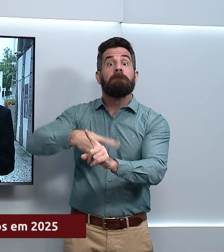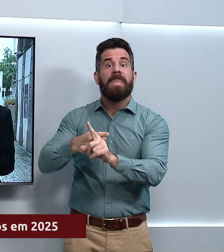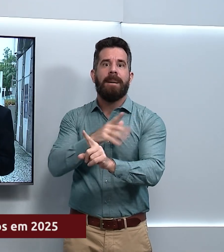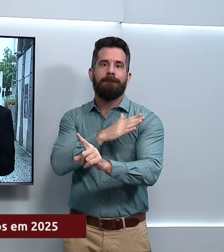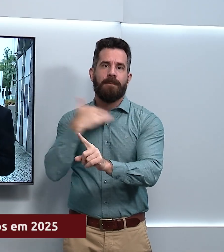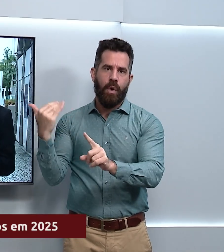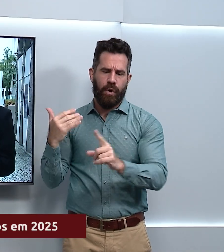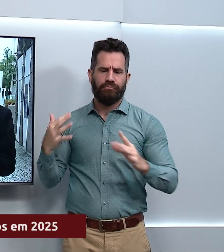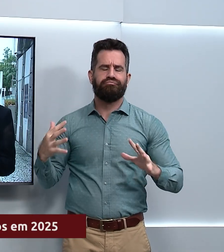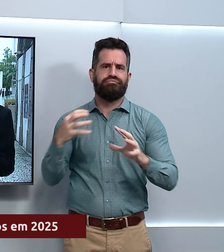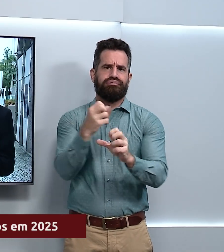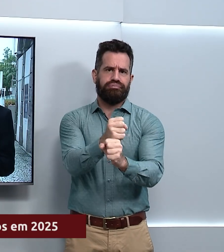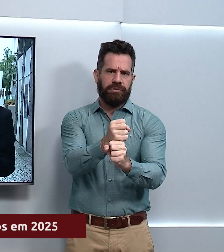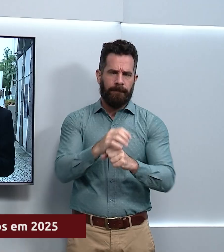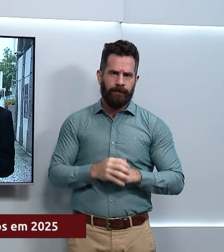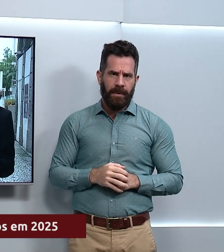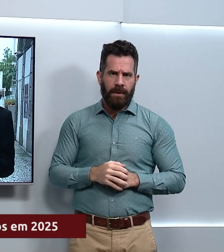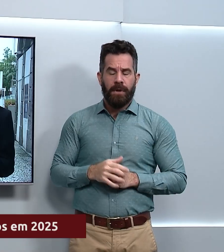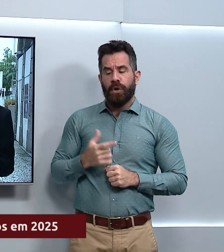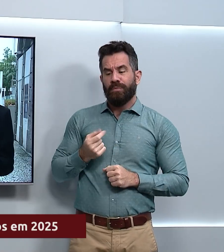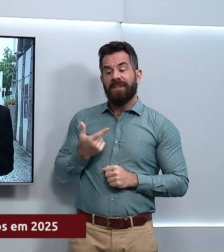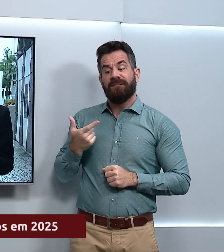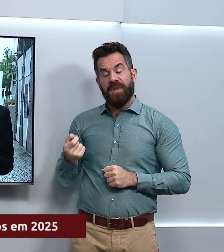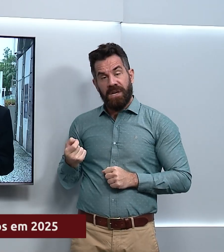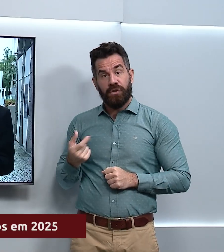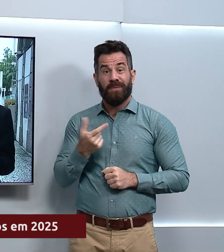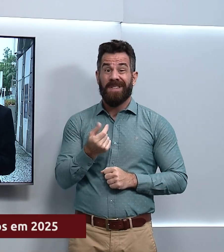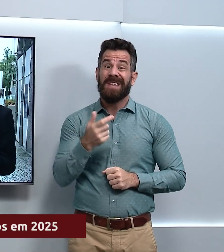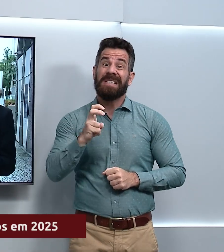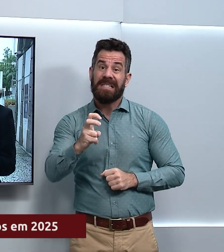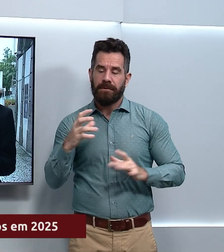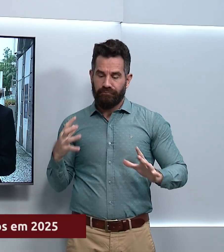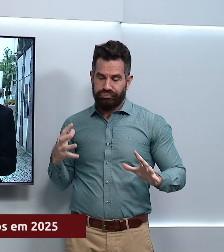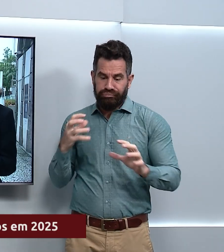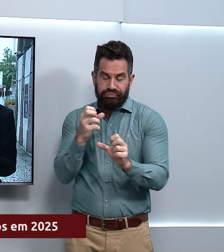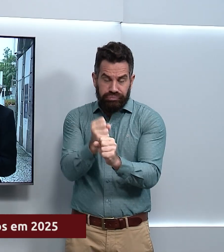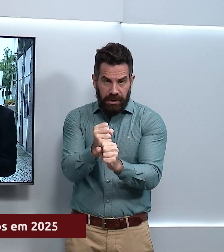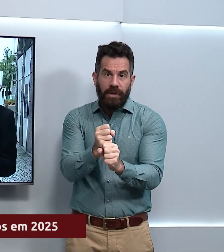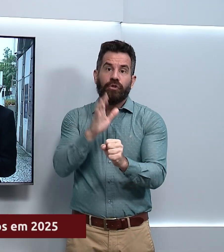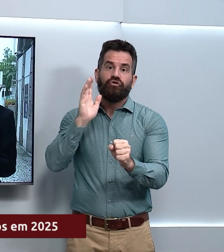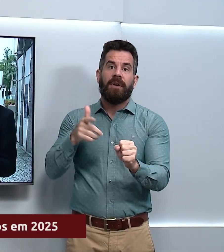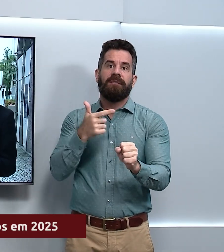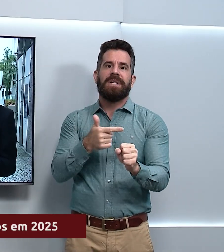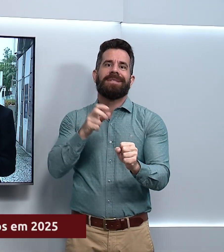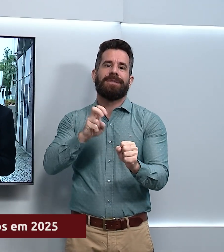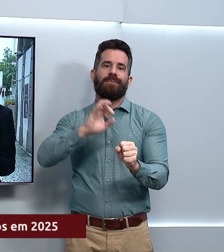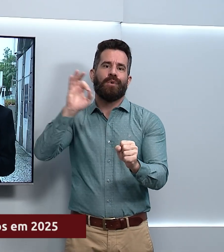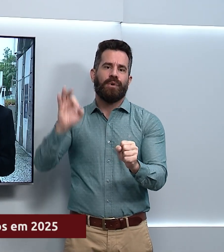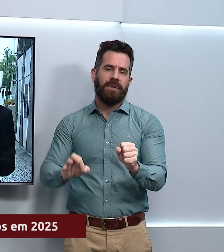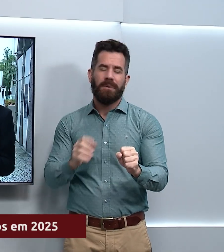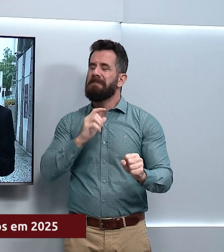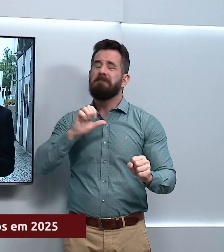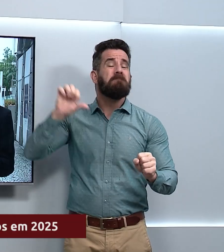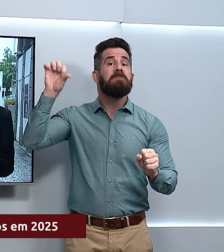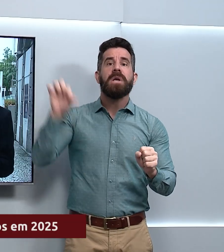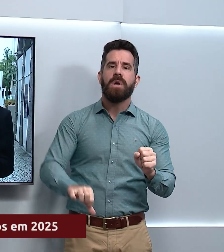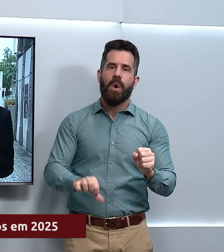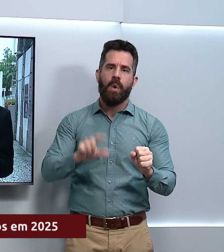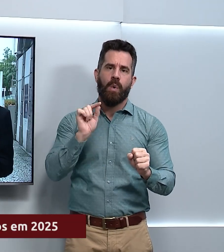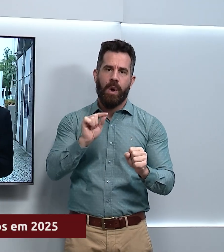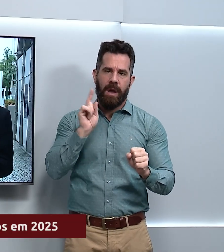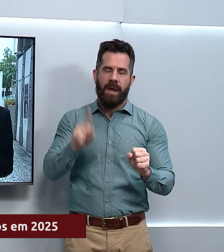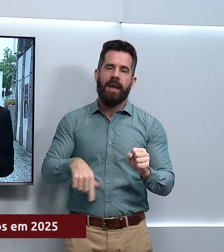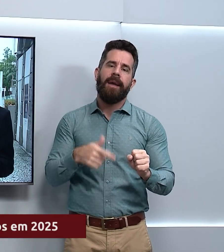mortes violentas de 2020 até o ano passado foi de 25%. O pior ano da série histórica